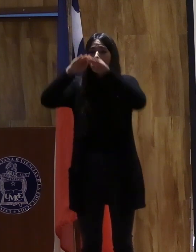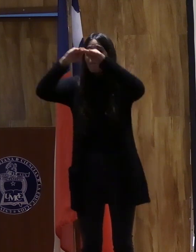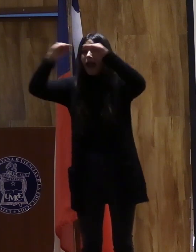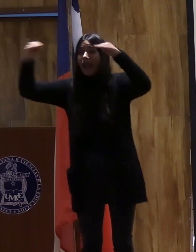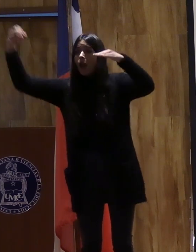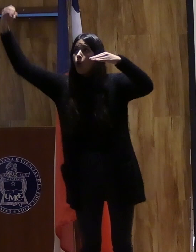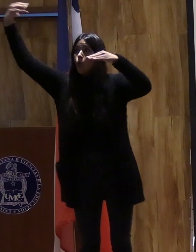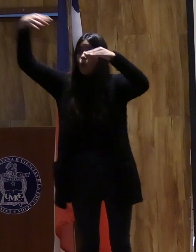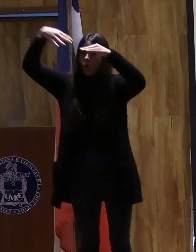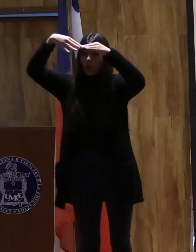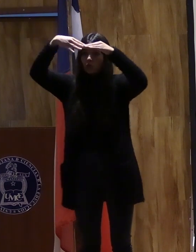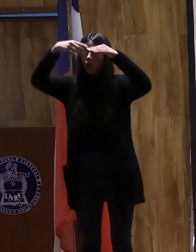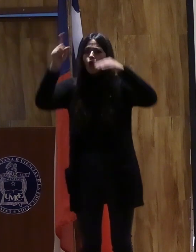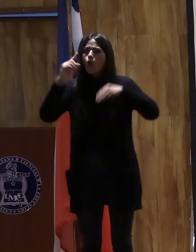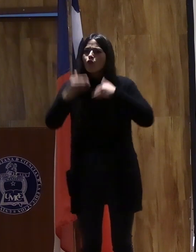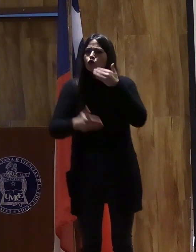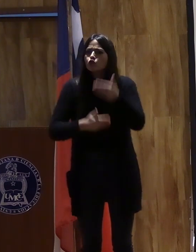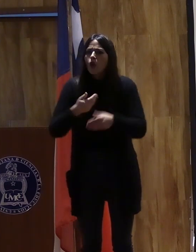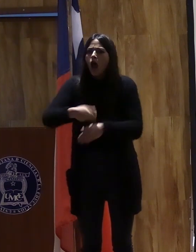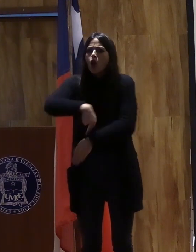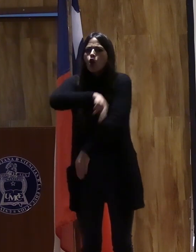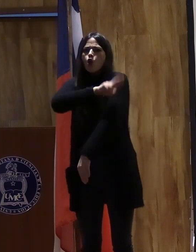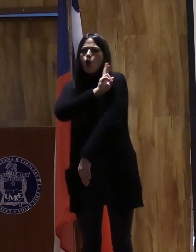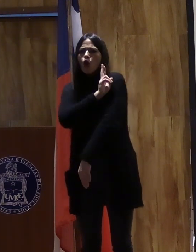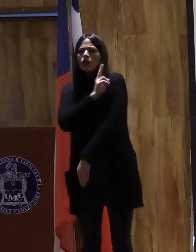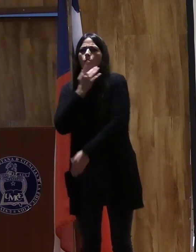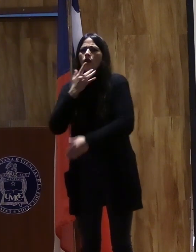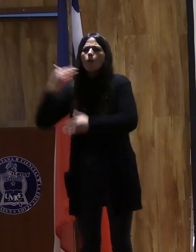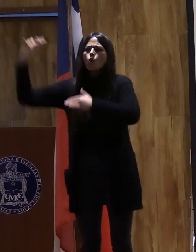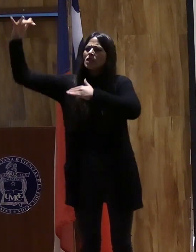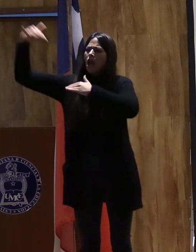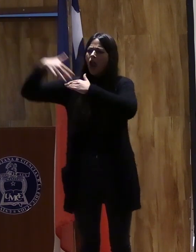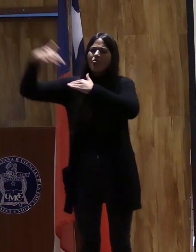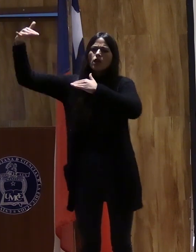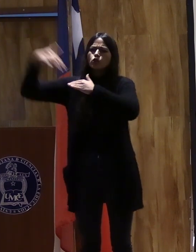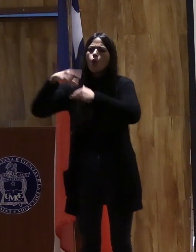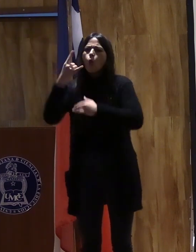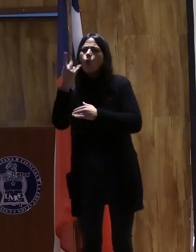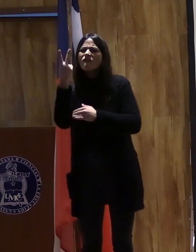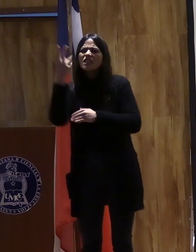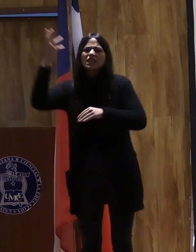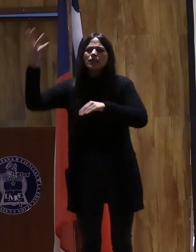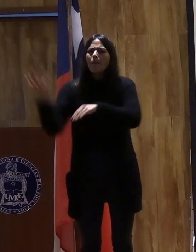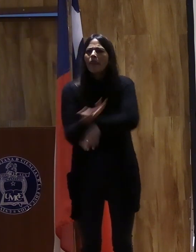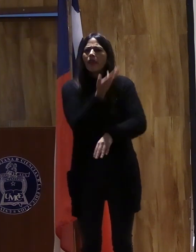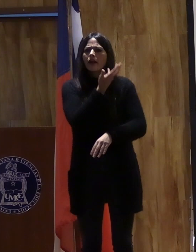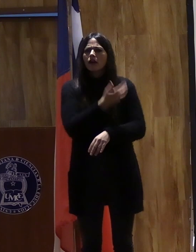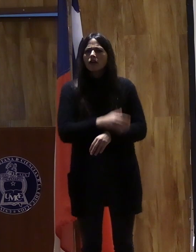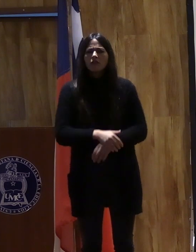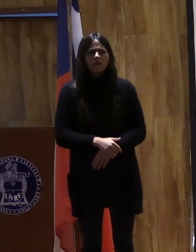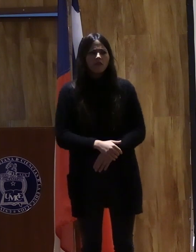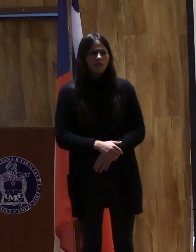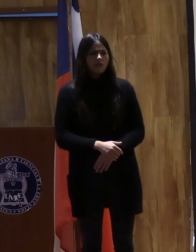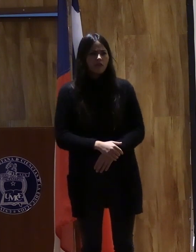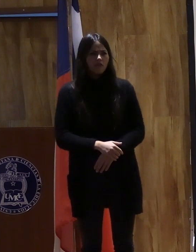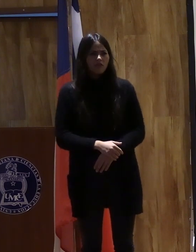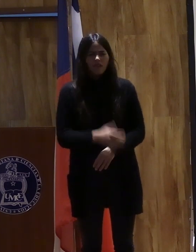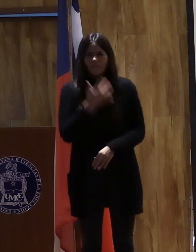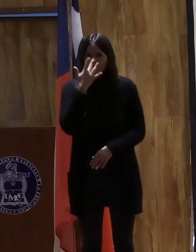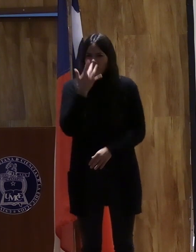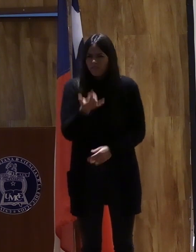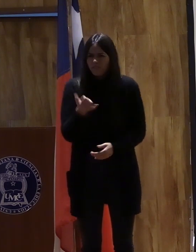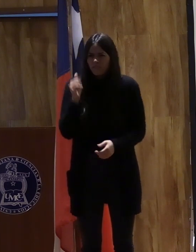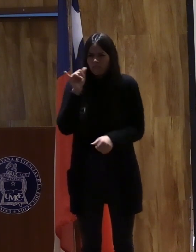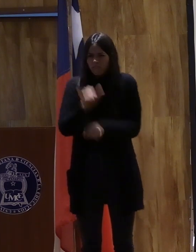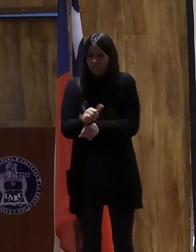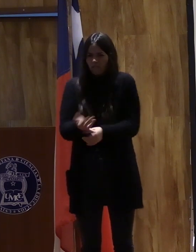no funcionan en el norte porque hay mucha radiación ultravioleta y se echan a perder los paneles. Bueno. Hay demasiada radiación y por